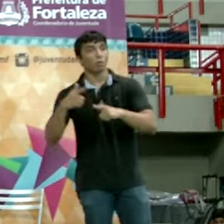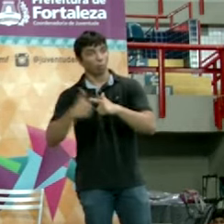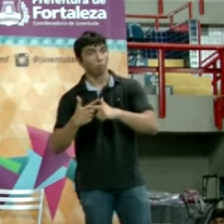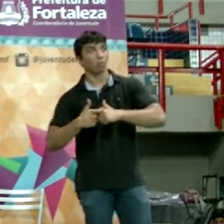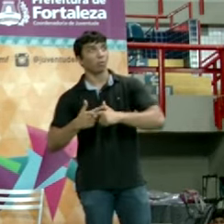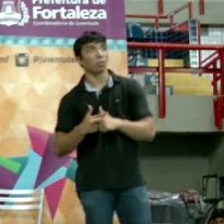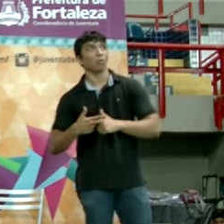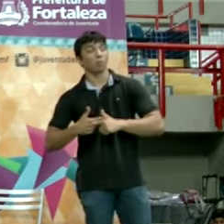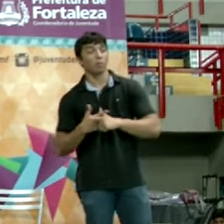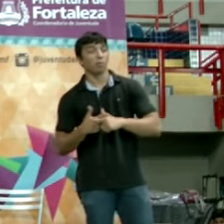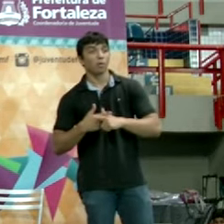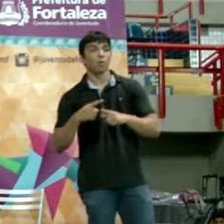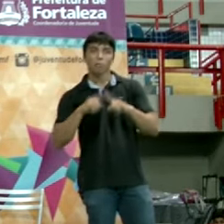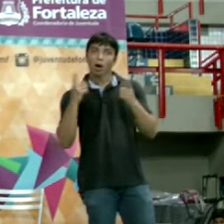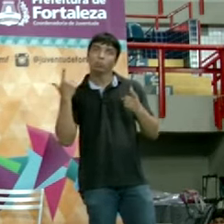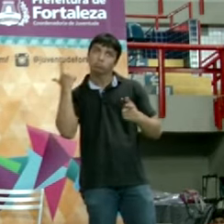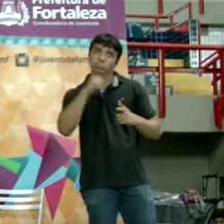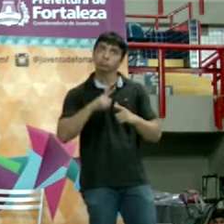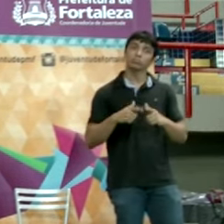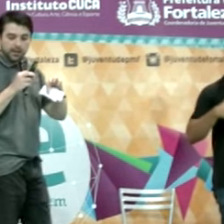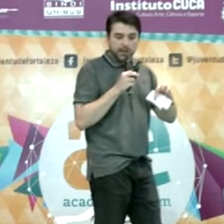quebrar. Ok?